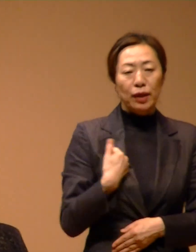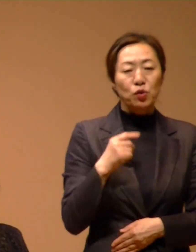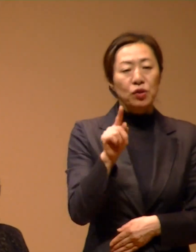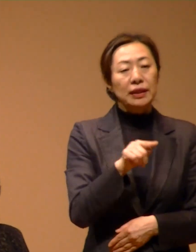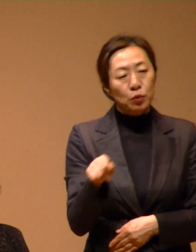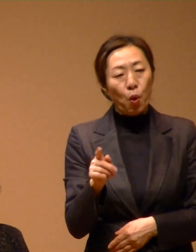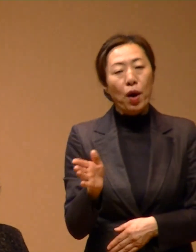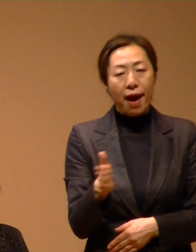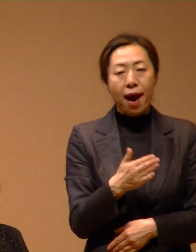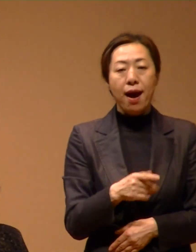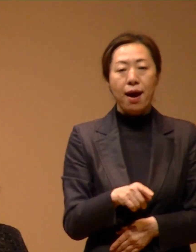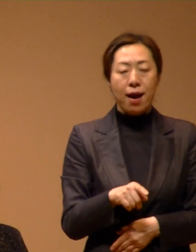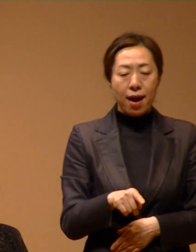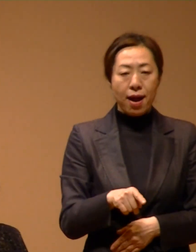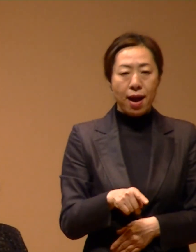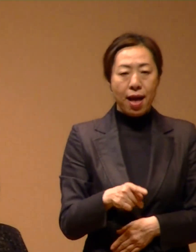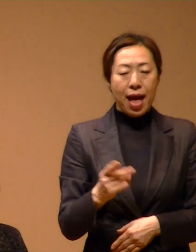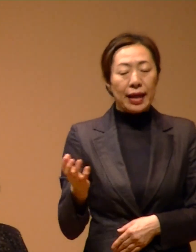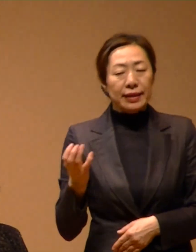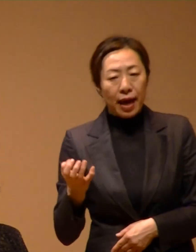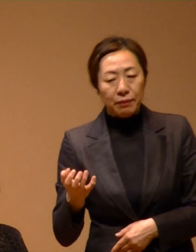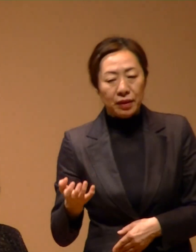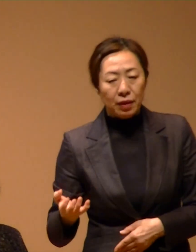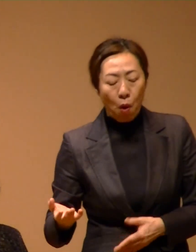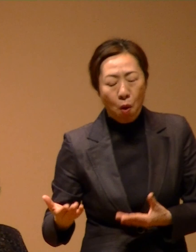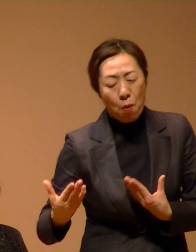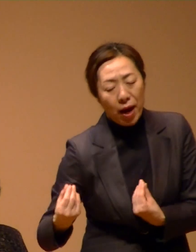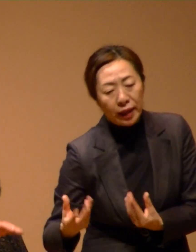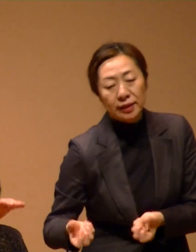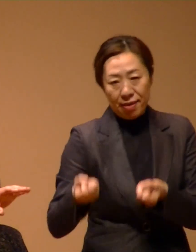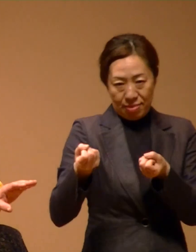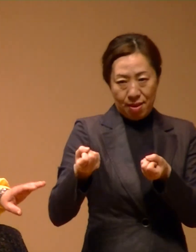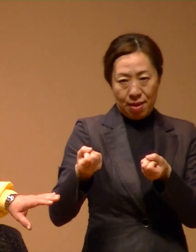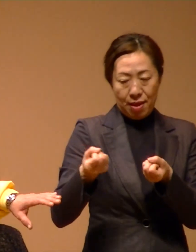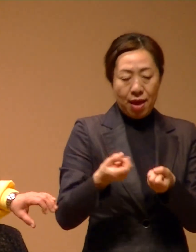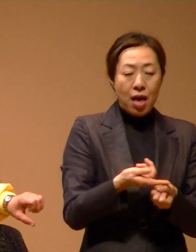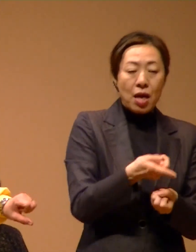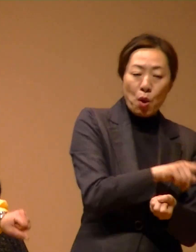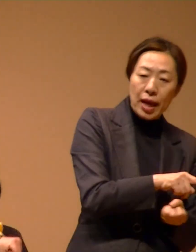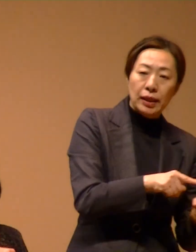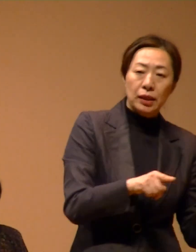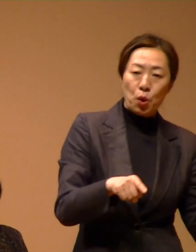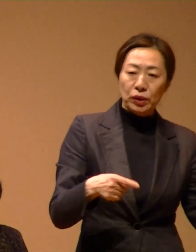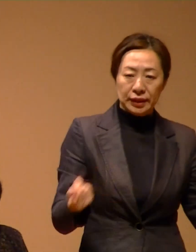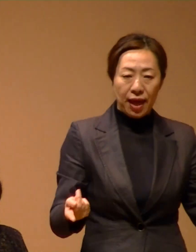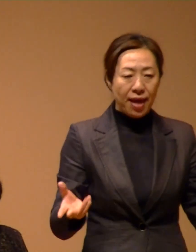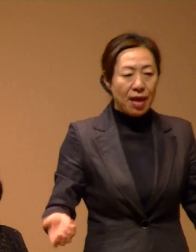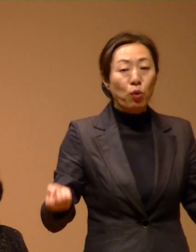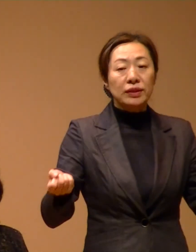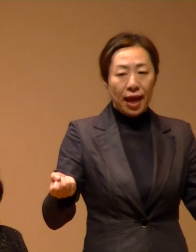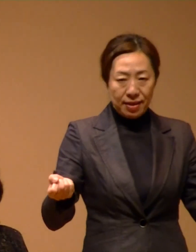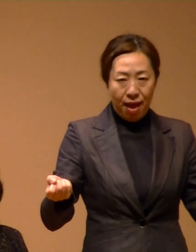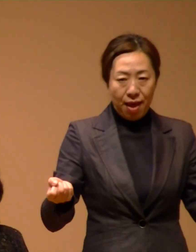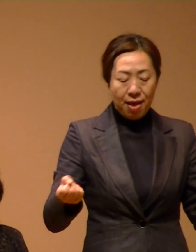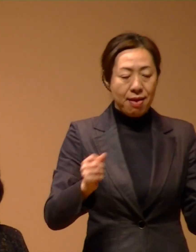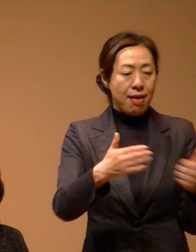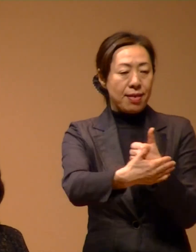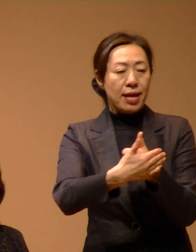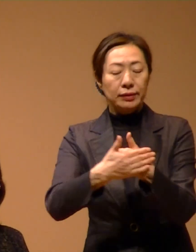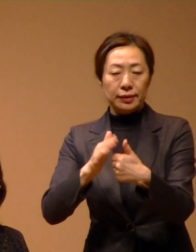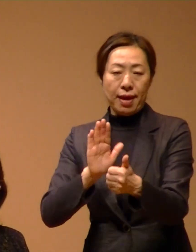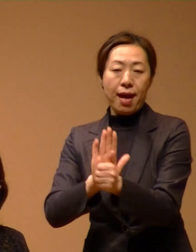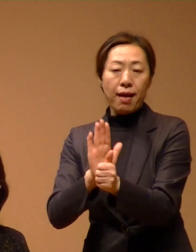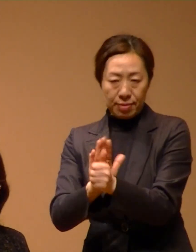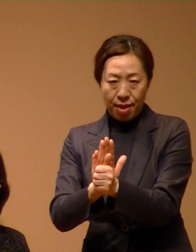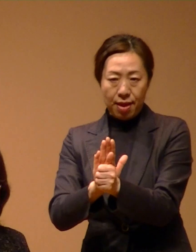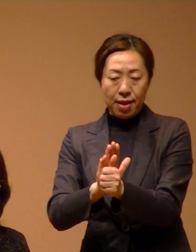から、痛みを分かち合って隣同士で手をつないで助け合って